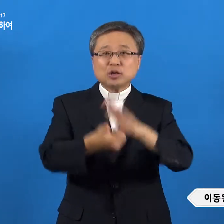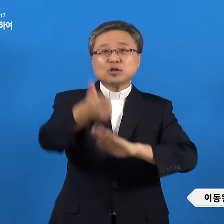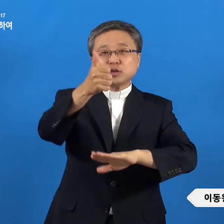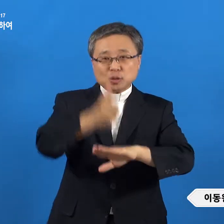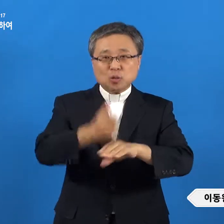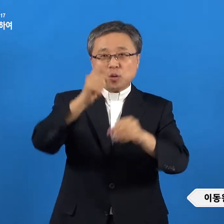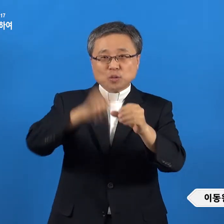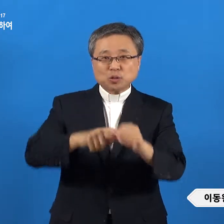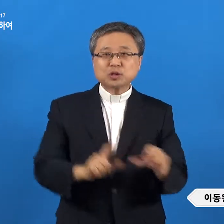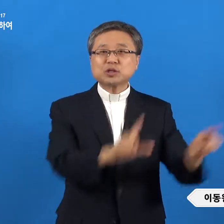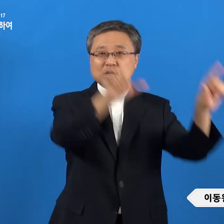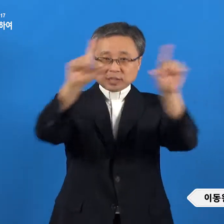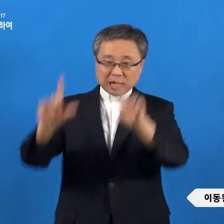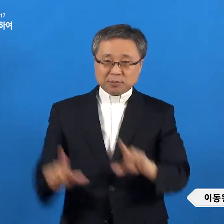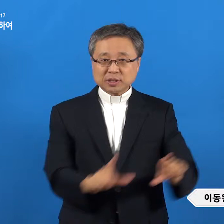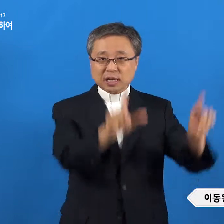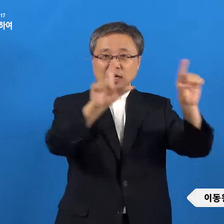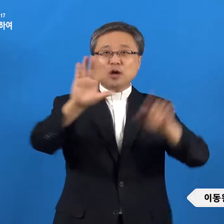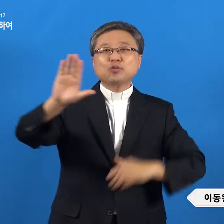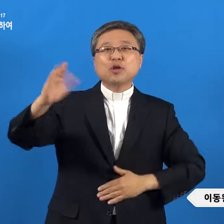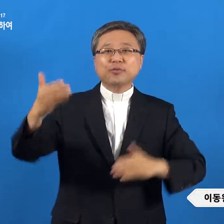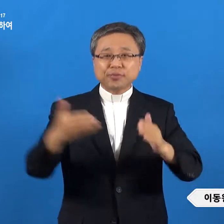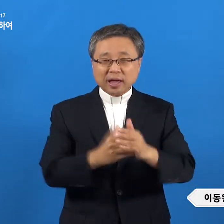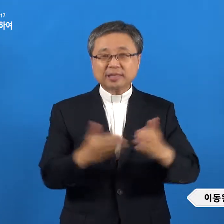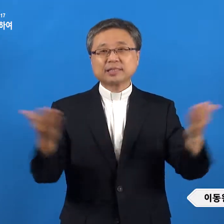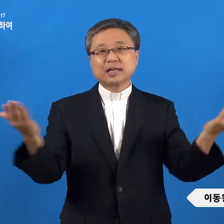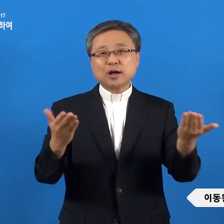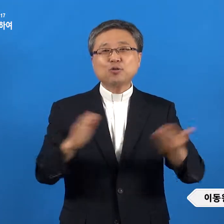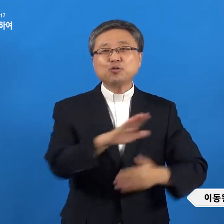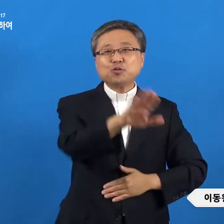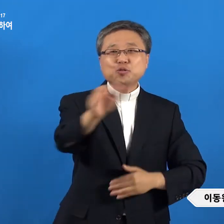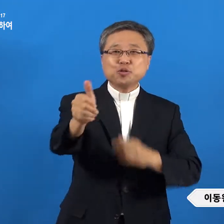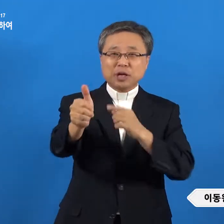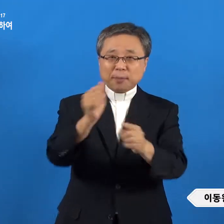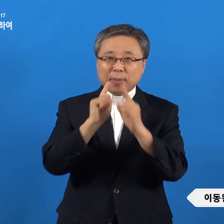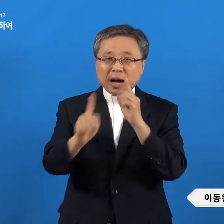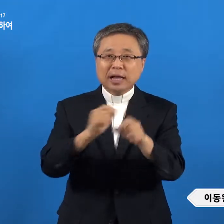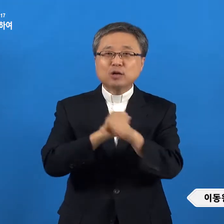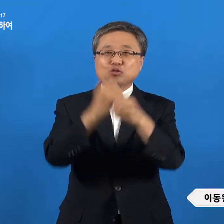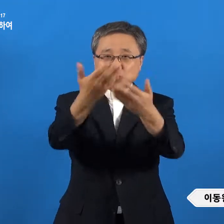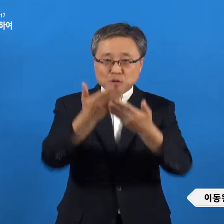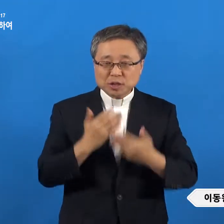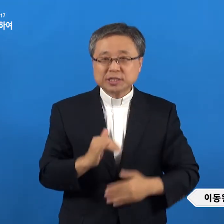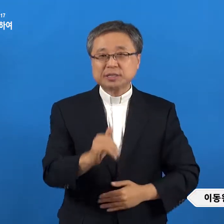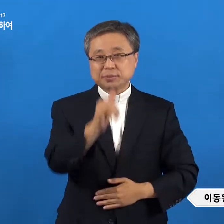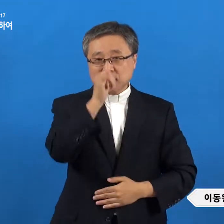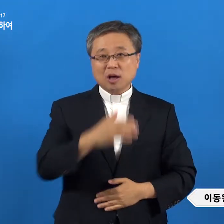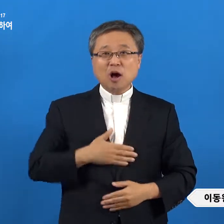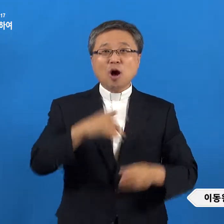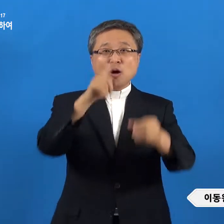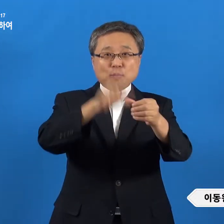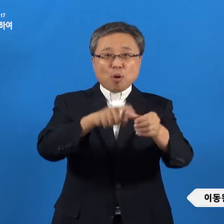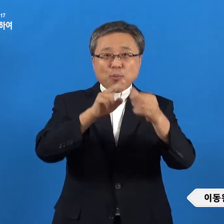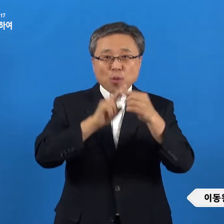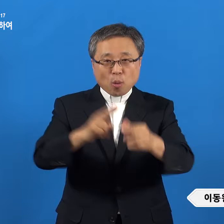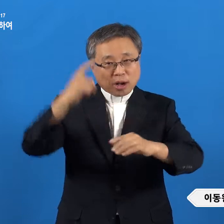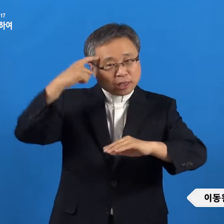삶을 살게 되었다는 사실을 우리에게 얘기해 주고 있습니다. 목표와 계획,